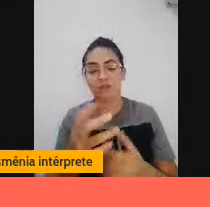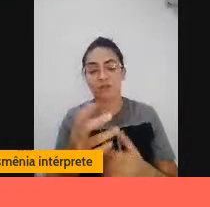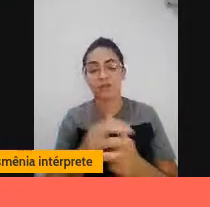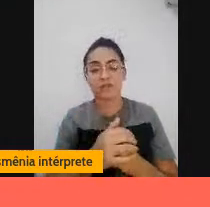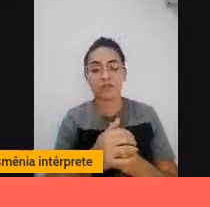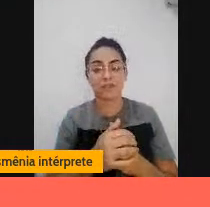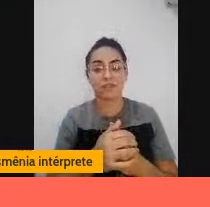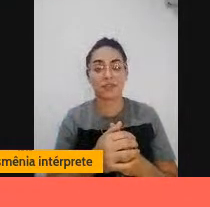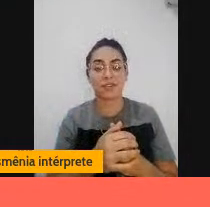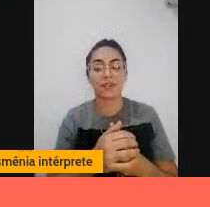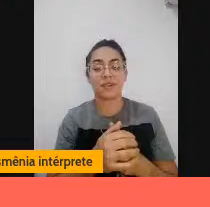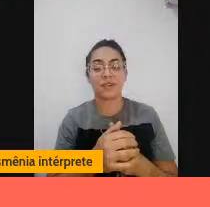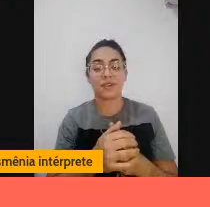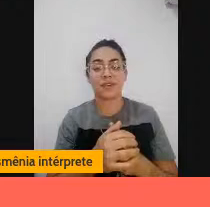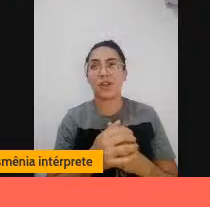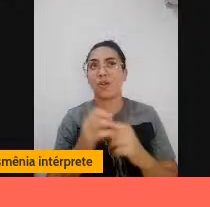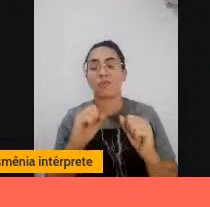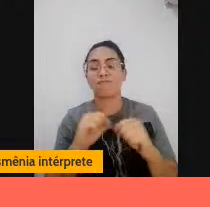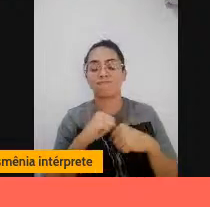muitos desdobramentos.